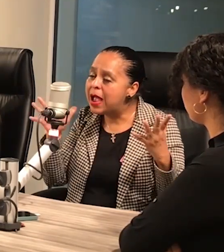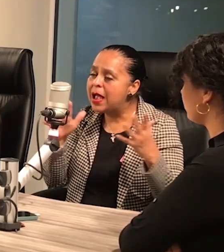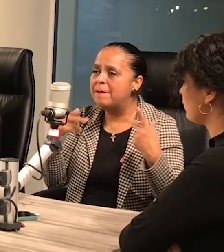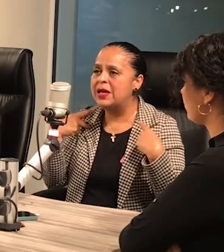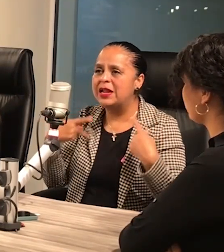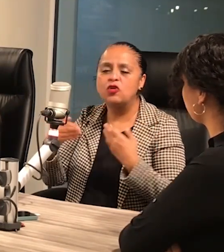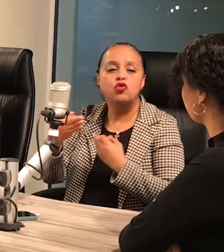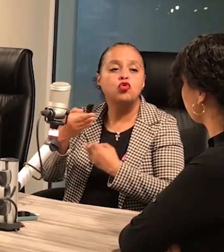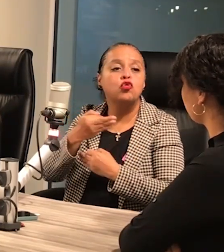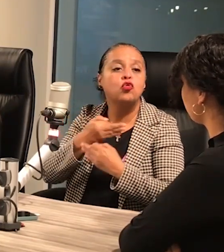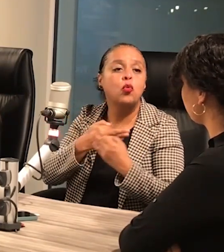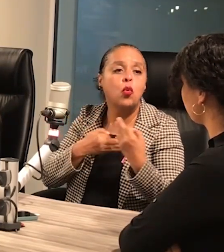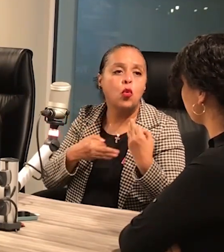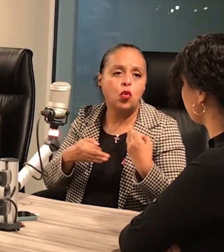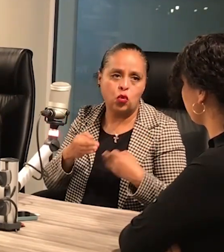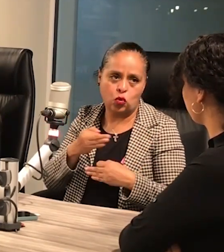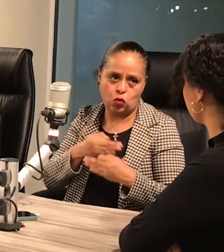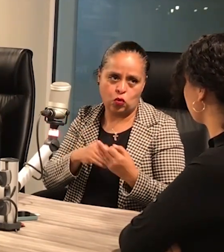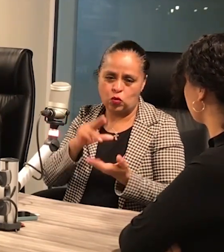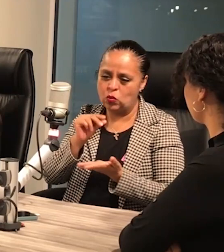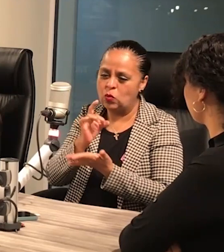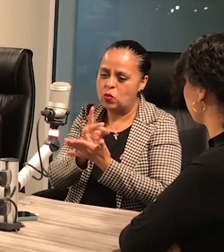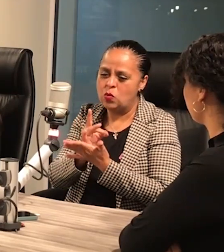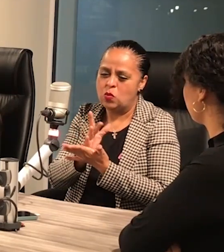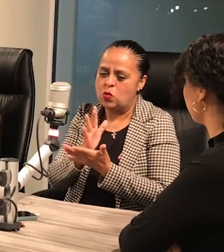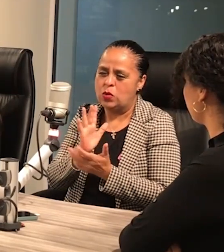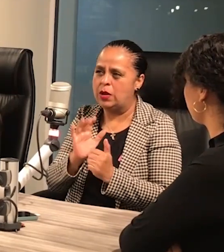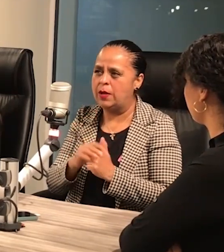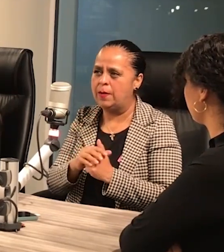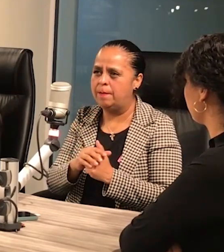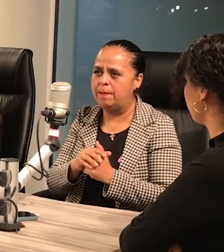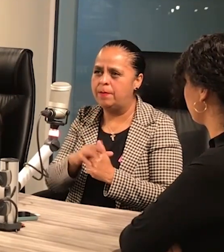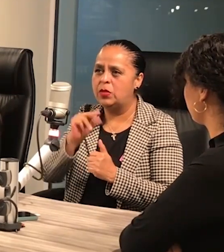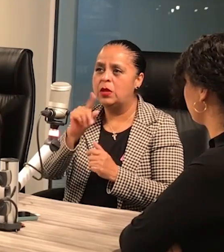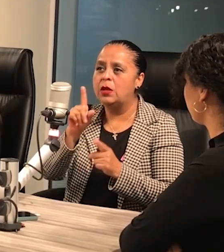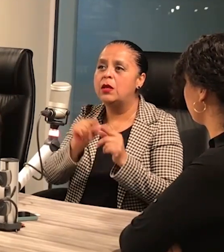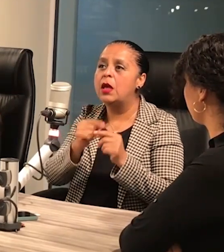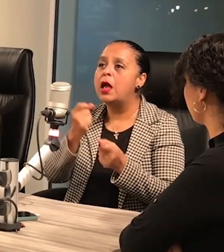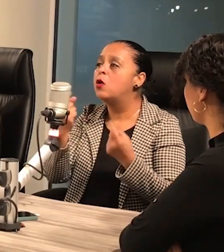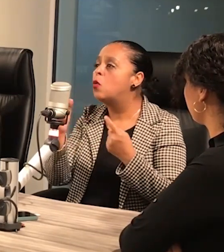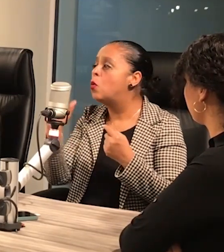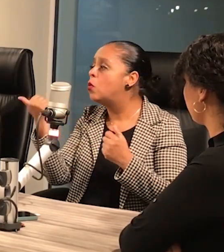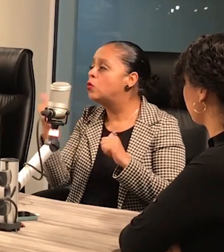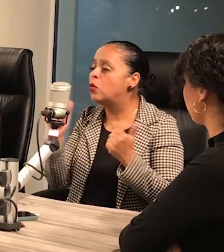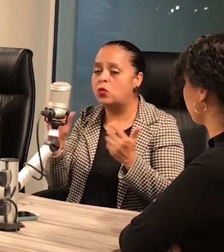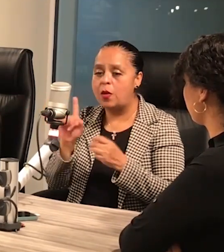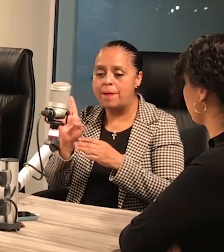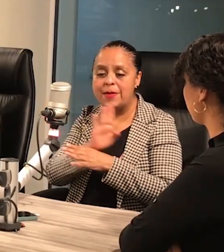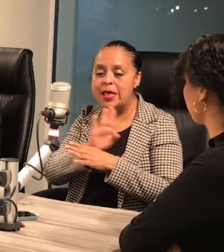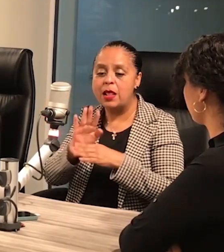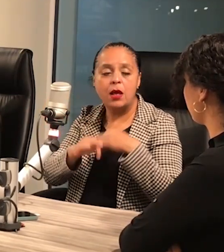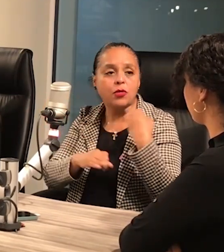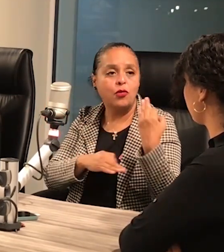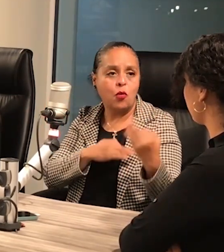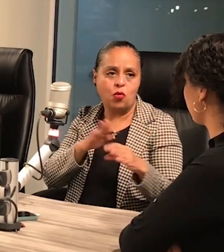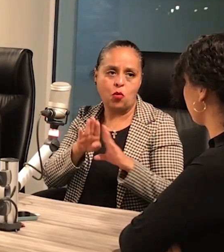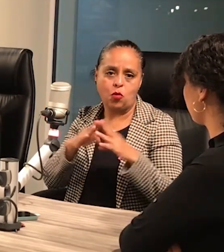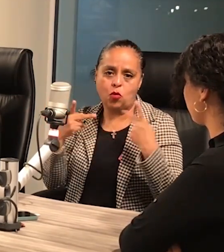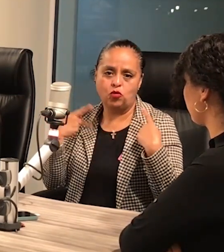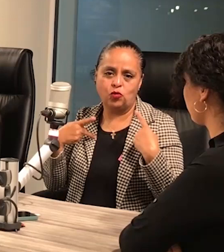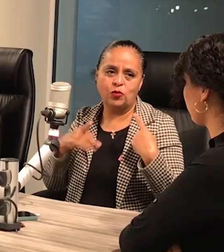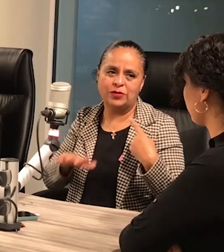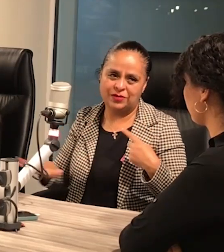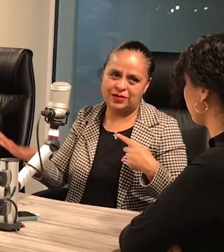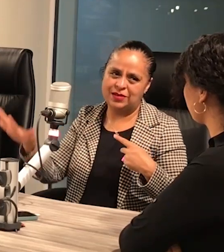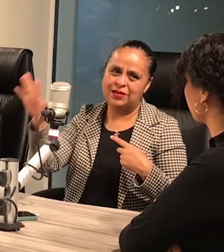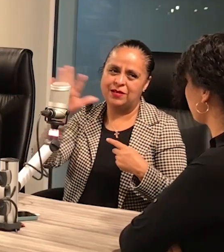para todos, porque esto no solamente no va a beneficiar a uno o a otro, nos beneficia a todos como sociedad,